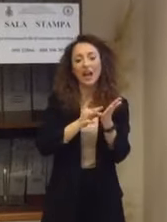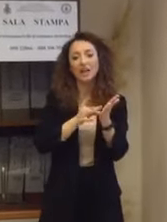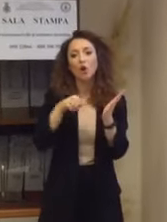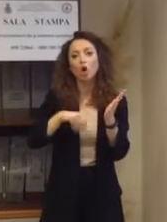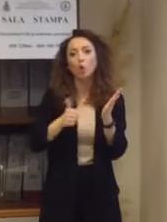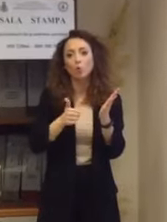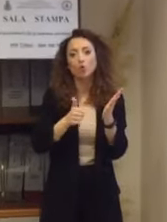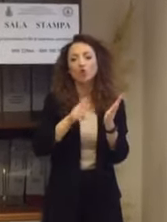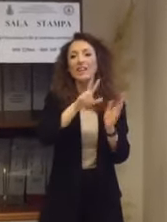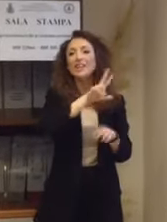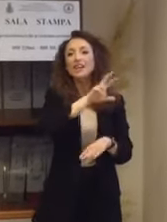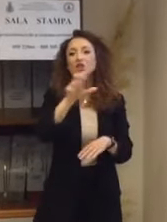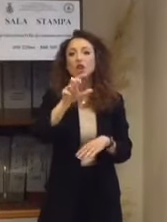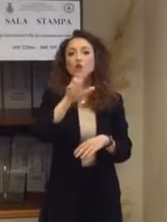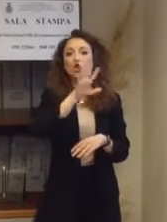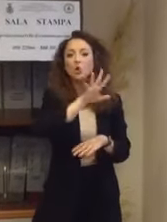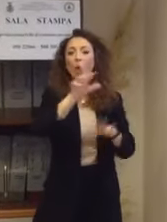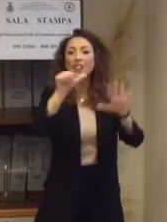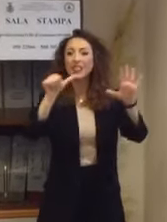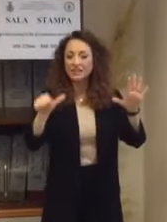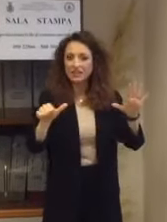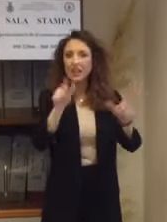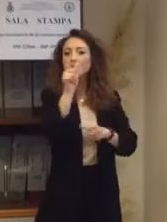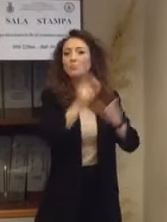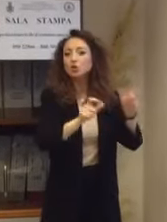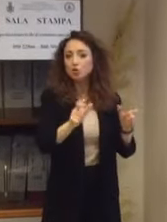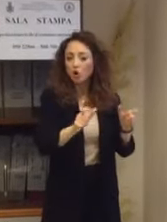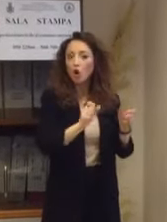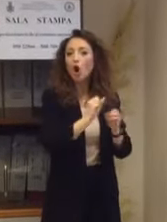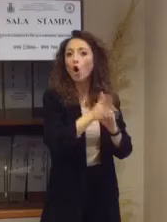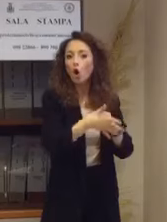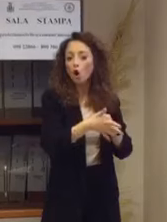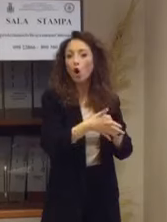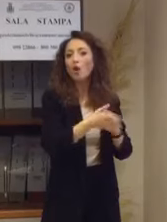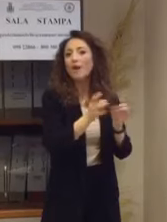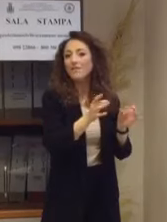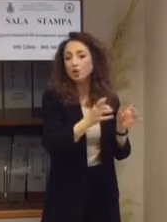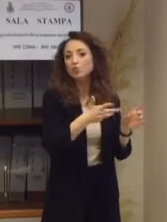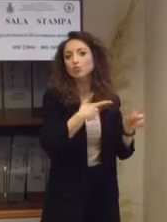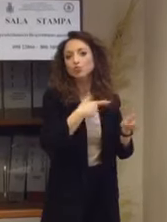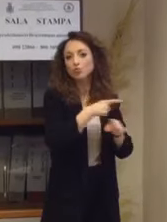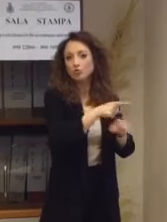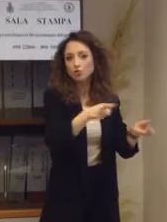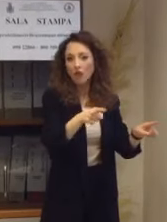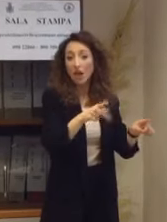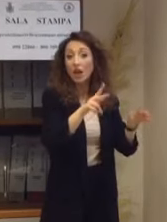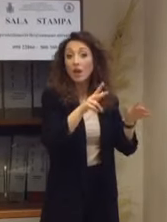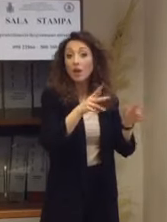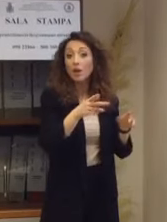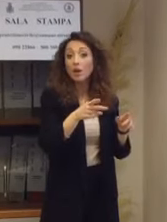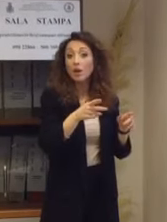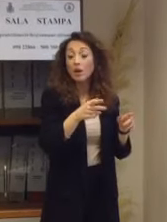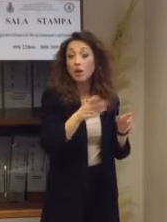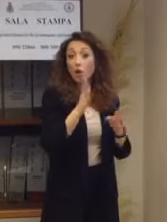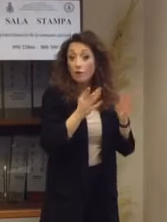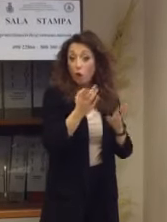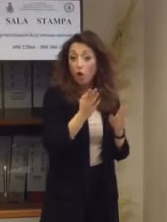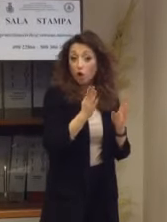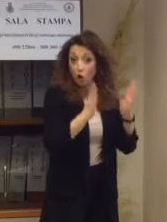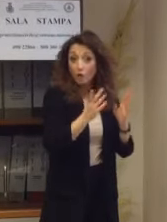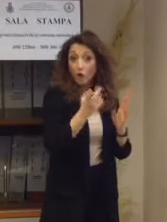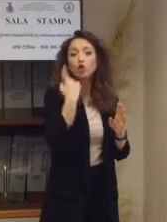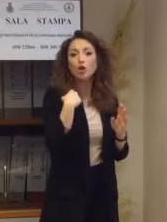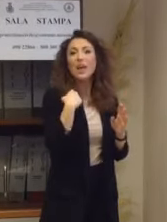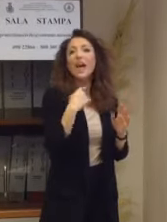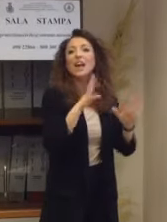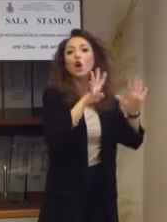sono 356 i casi accertati, quindi abbiamo 9 casi accertati in più rispetto a ieri, siamo